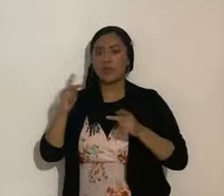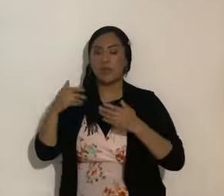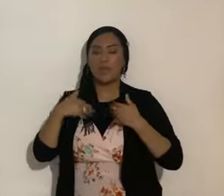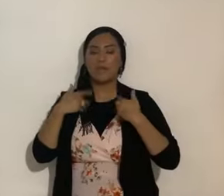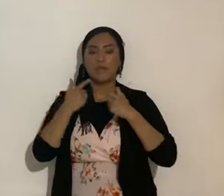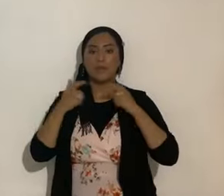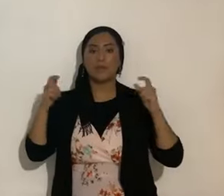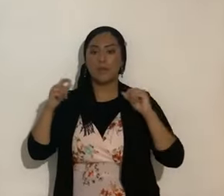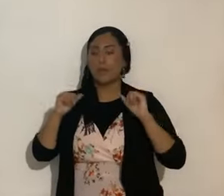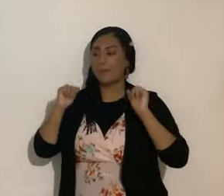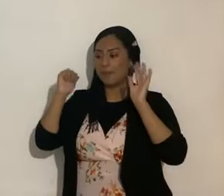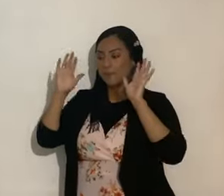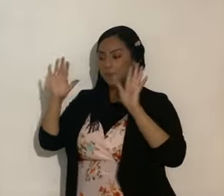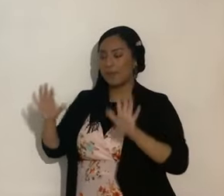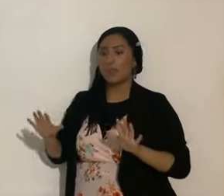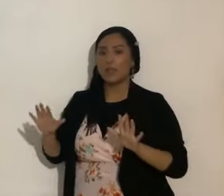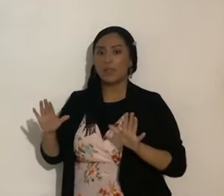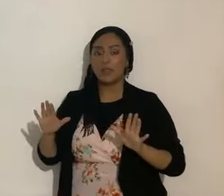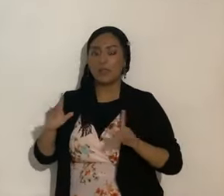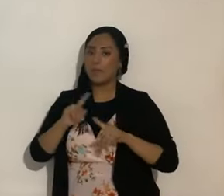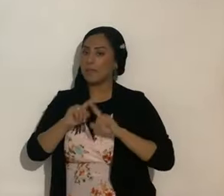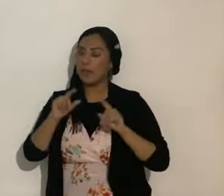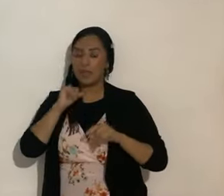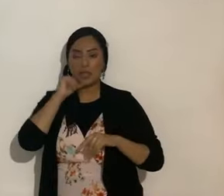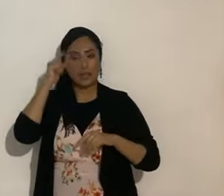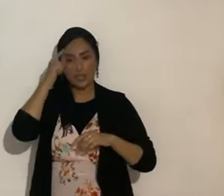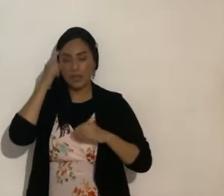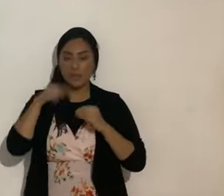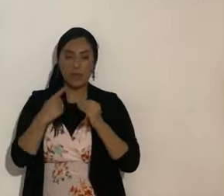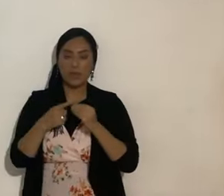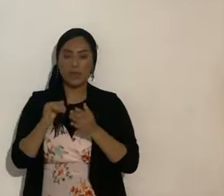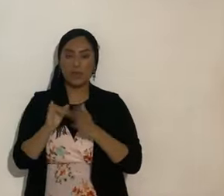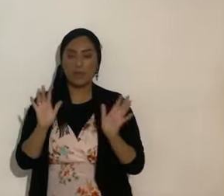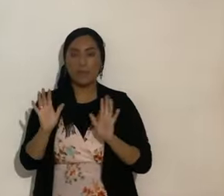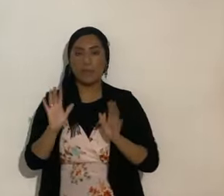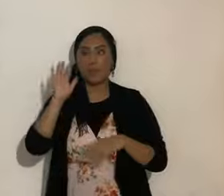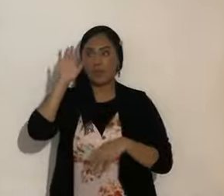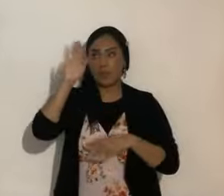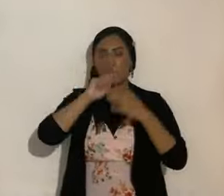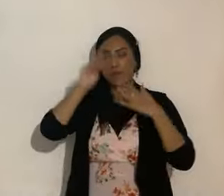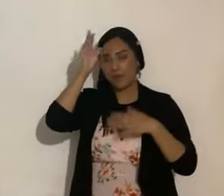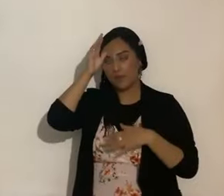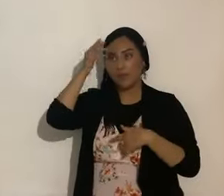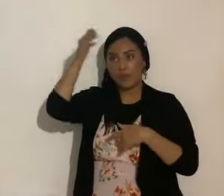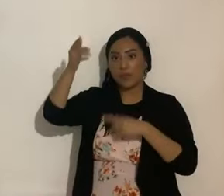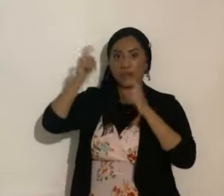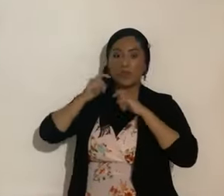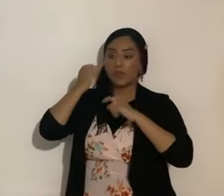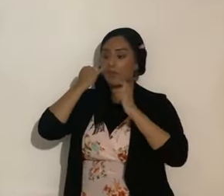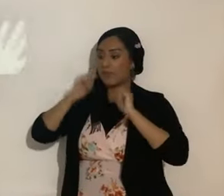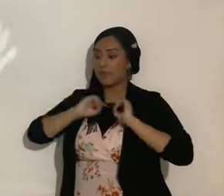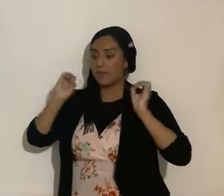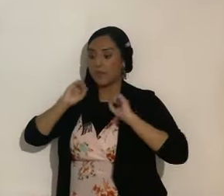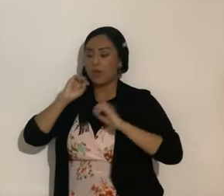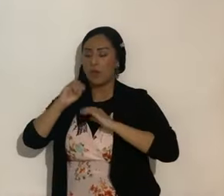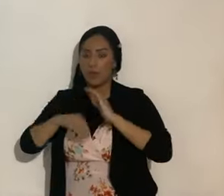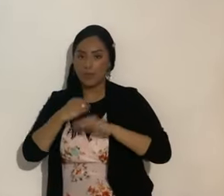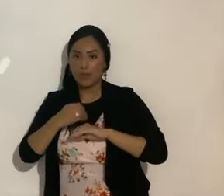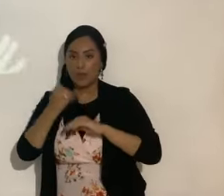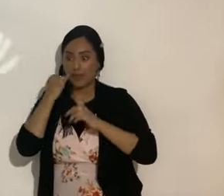gran recompensa, una gran bendición, pero no pensemos en ello. El Eterno la dará, y si no la da, amén, y si